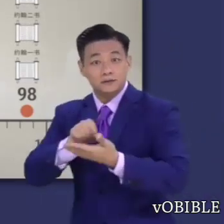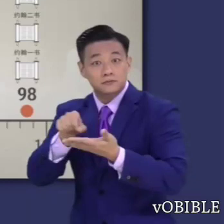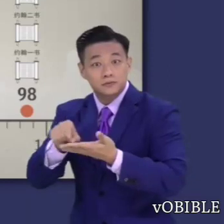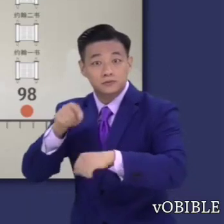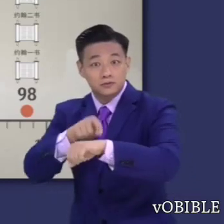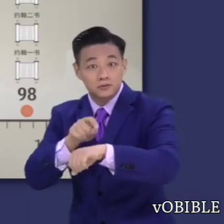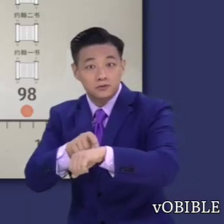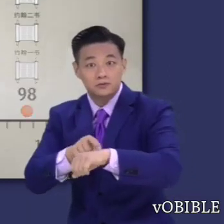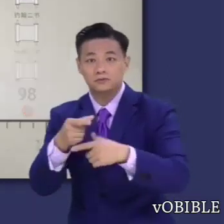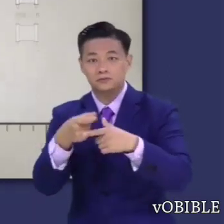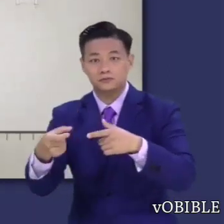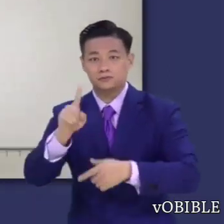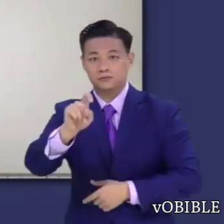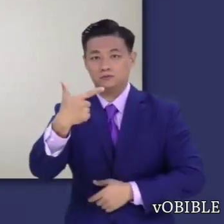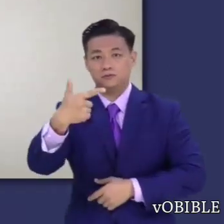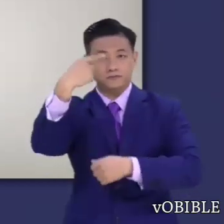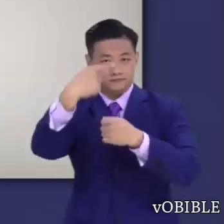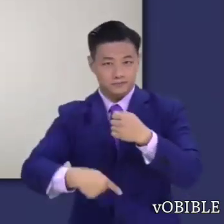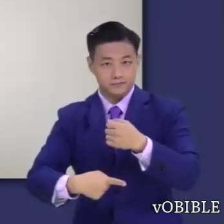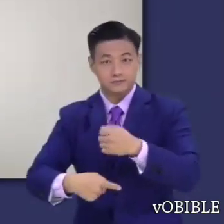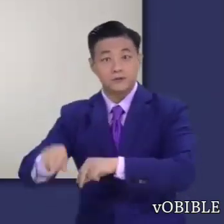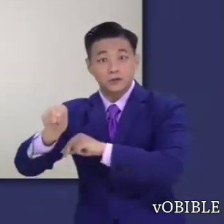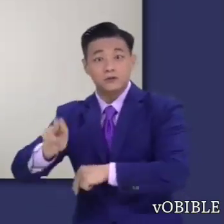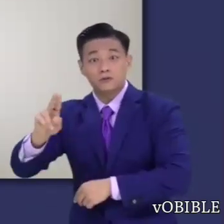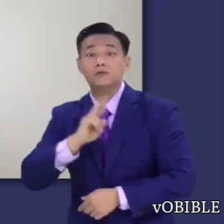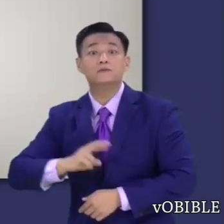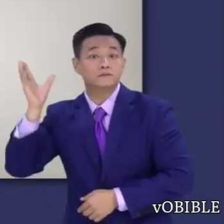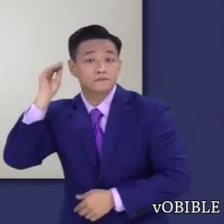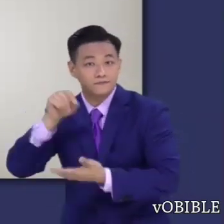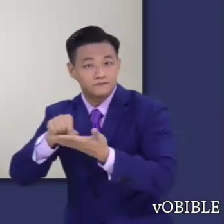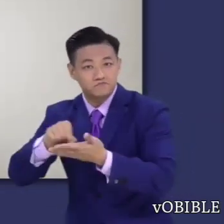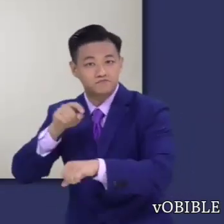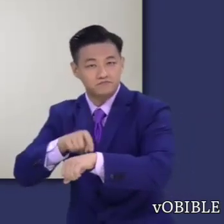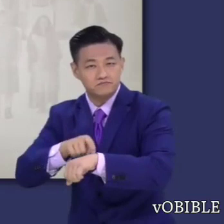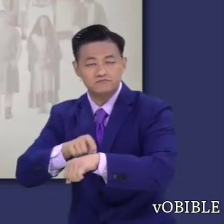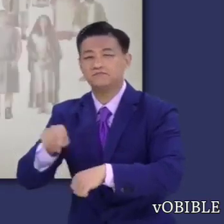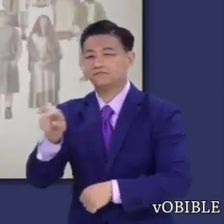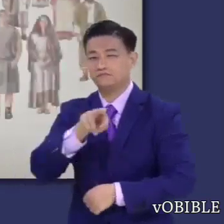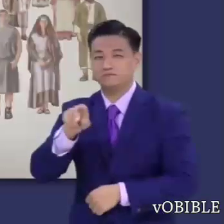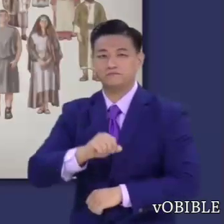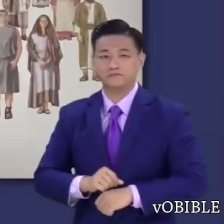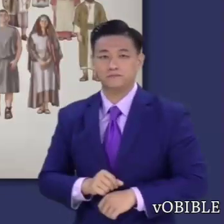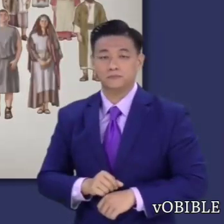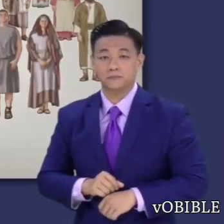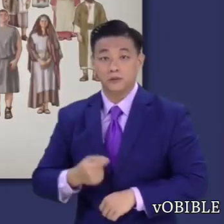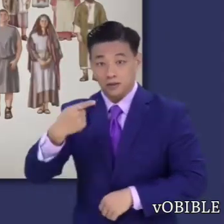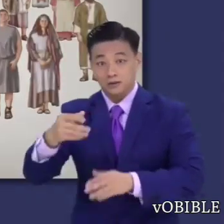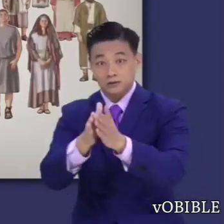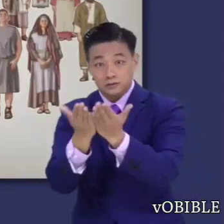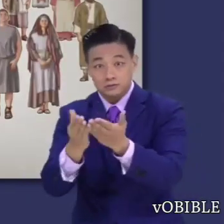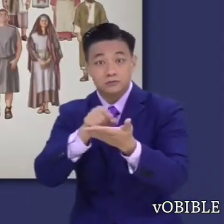音的时间大致相同。约翰一书的写作对象不是某个人，而是所有基督